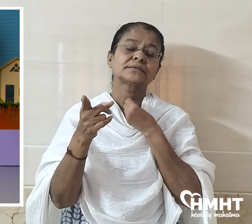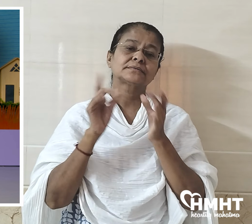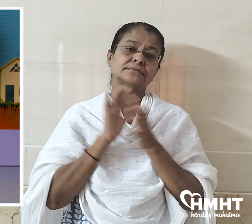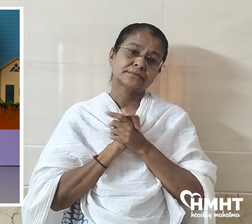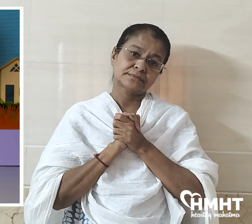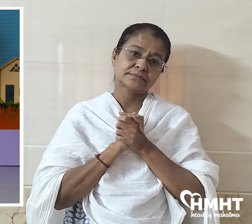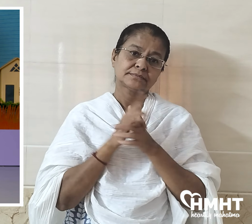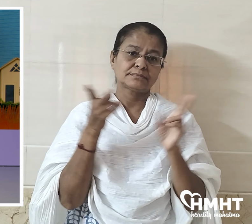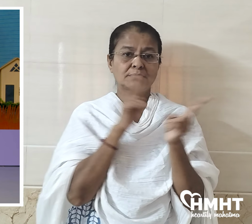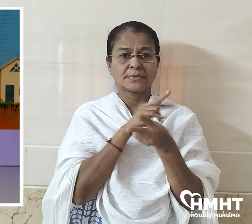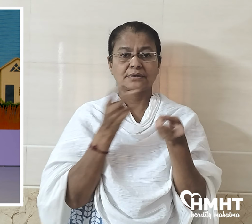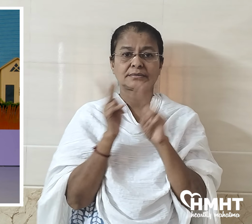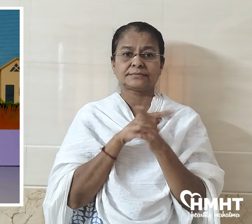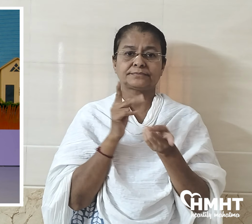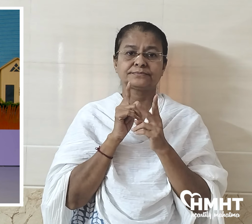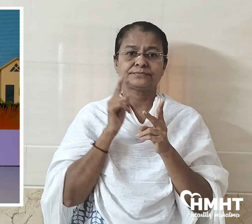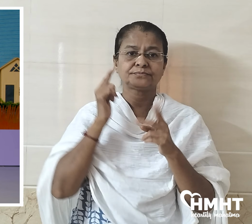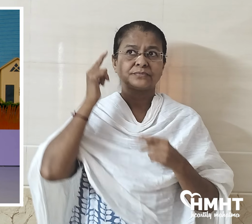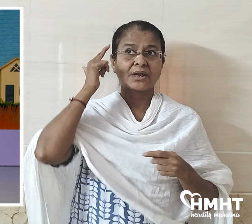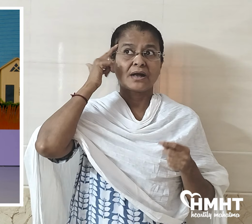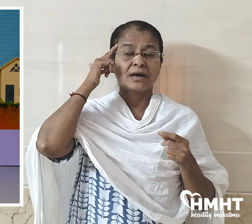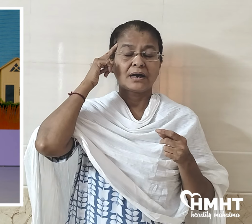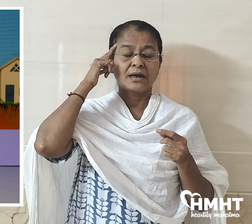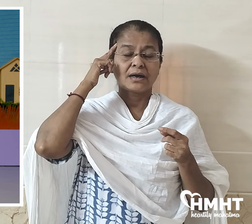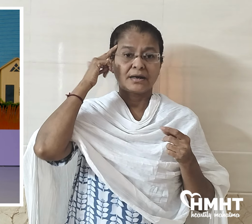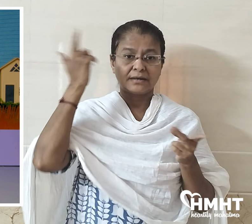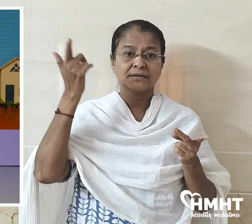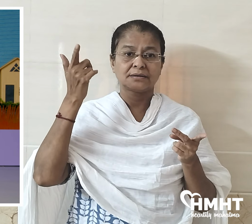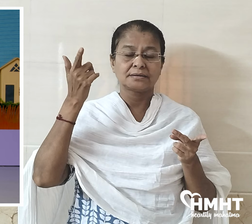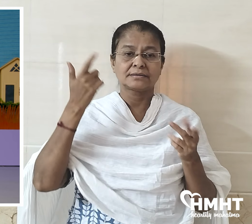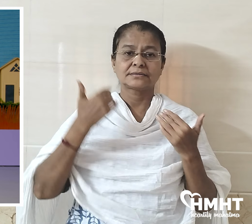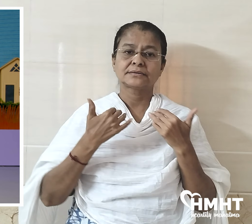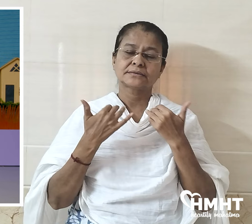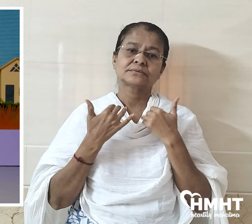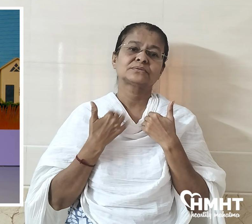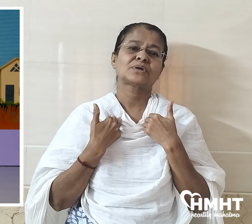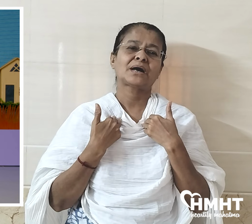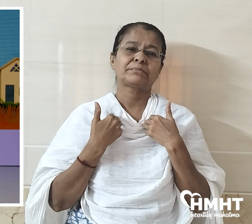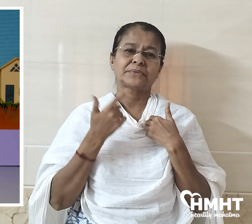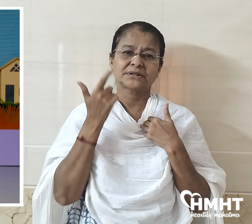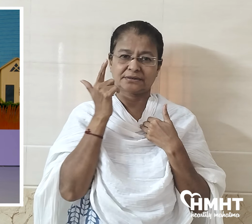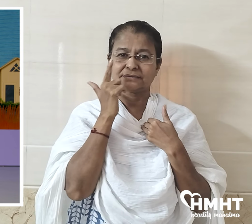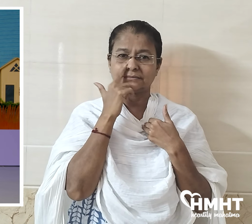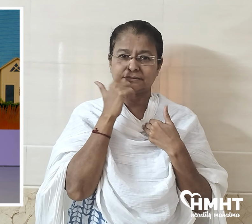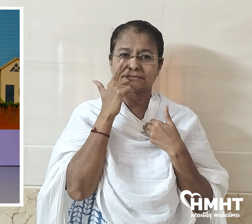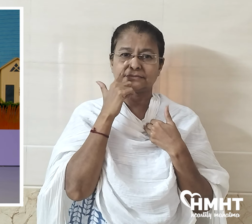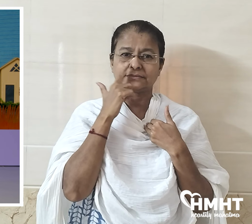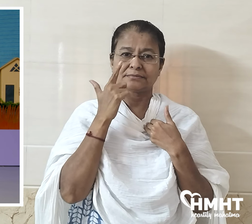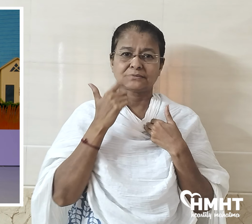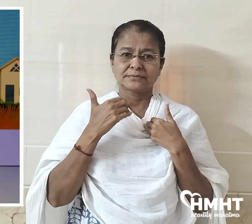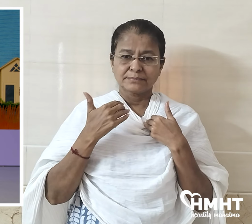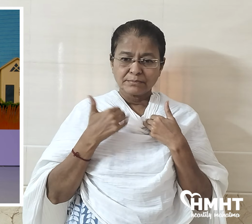જીવો. પછી શંકા પડવાનું કારણ શું? તો કે આપણી